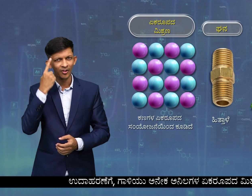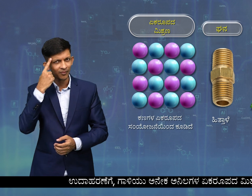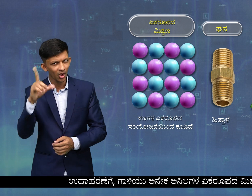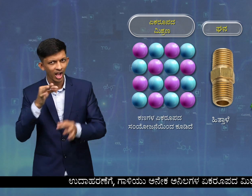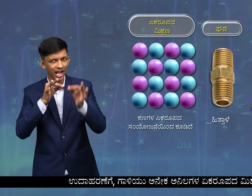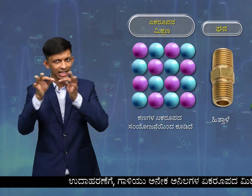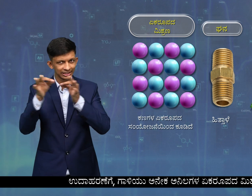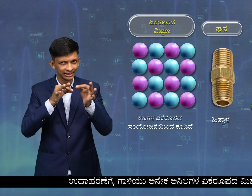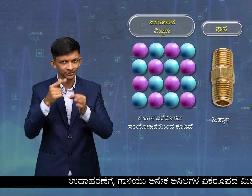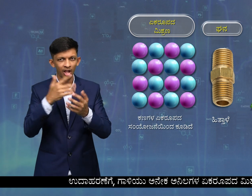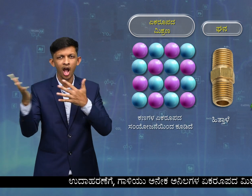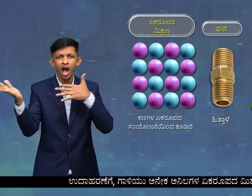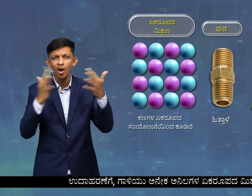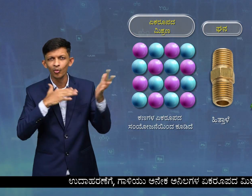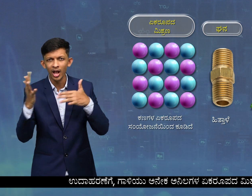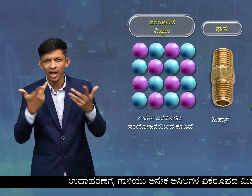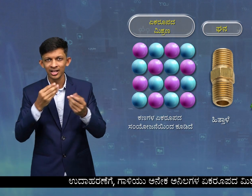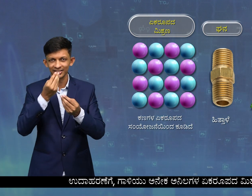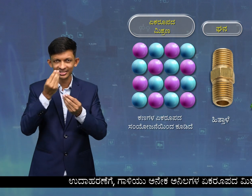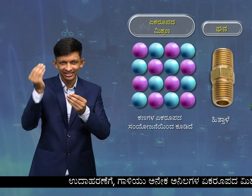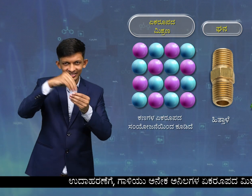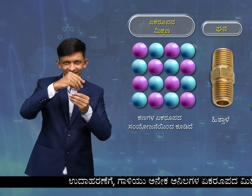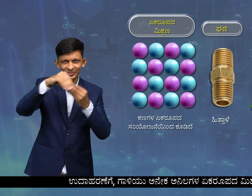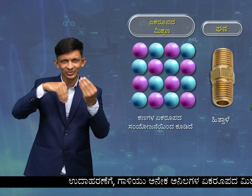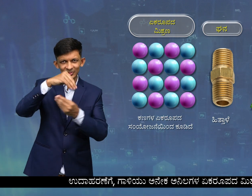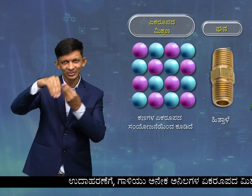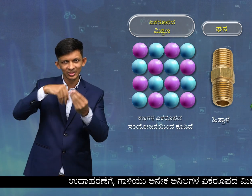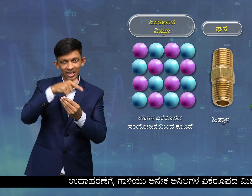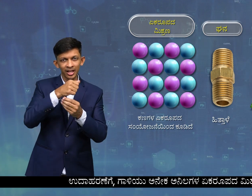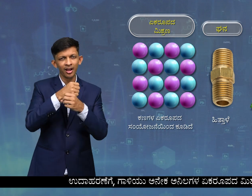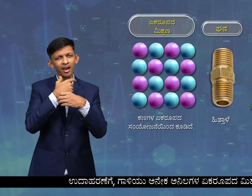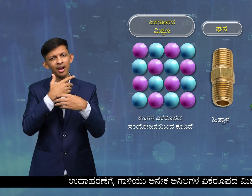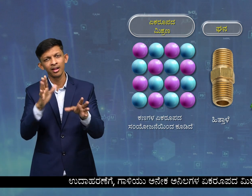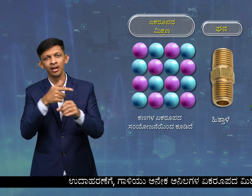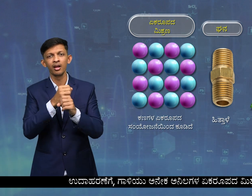ಉದಾಹರಣೆಗೆ, ಗಾಳಿಯು ಅನೇಕ ಅನಿಲಗಳ ಏಕರೂಪದ ಮಿಶ್ರಣವಾಗಿದೆ.